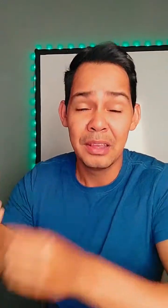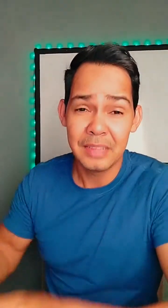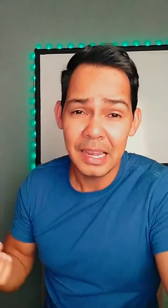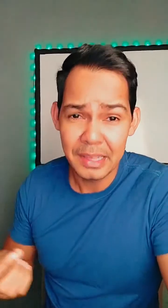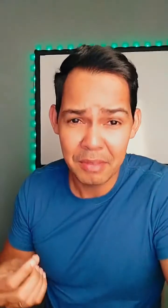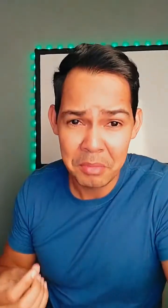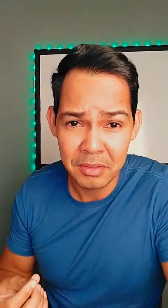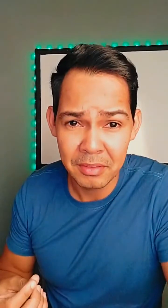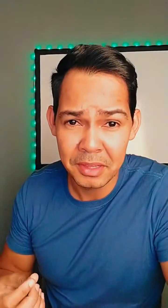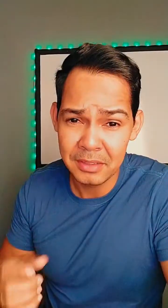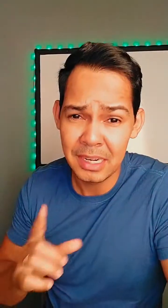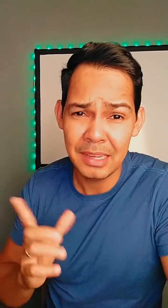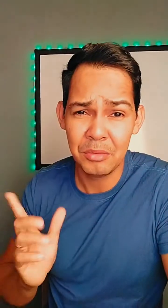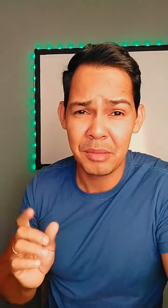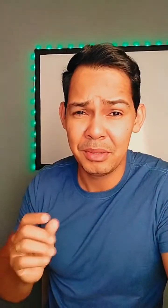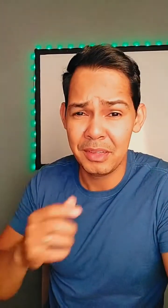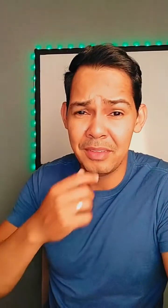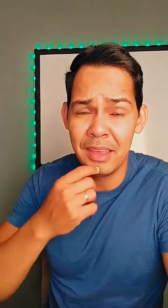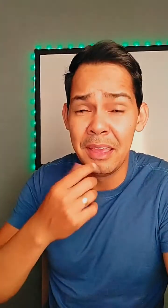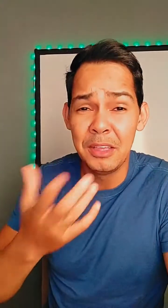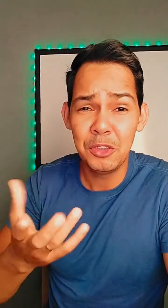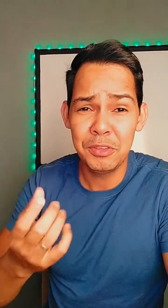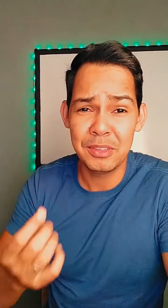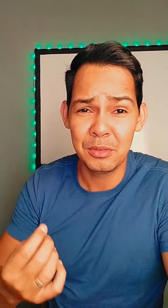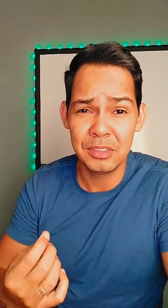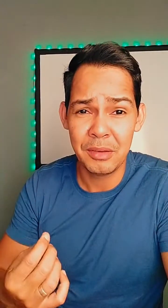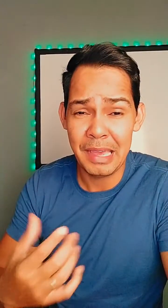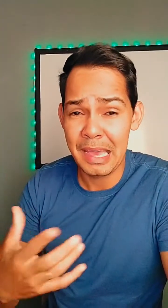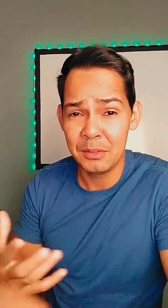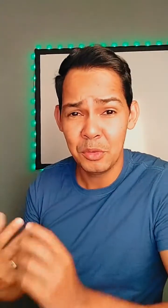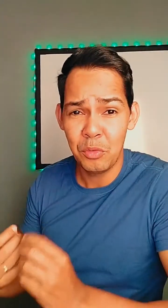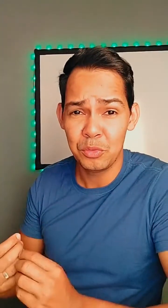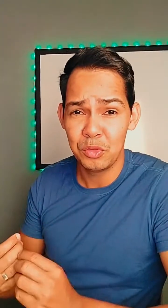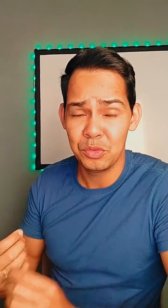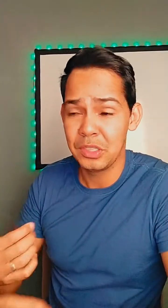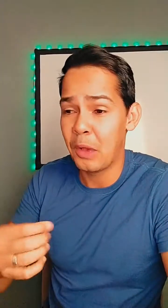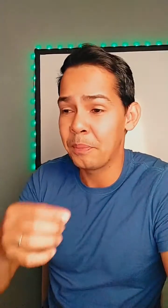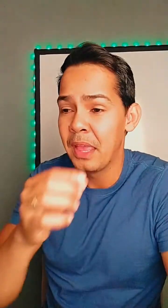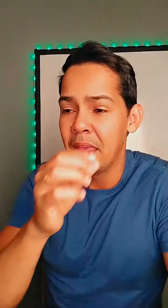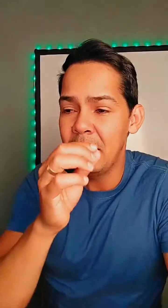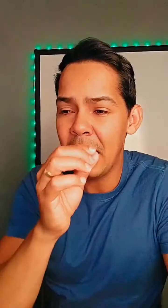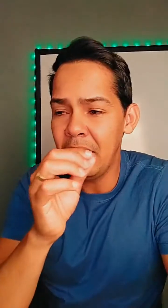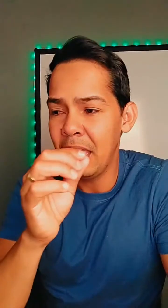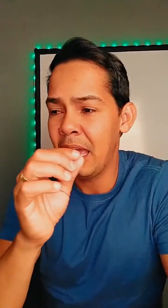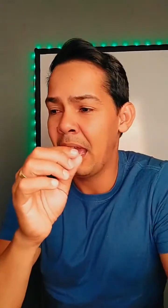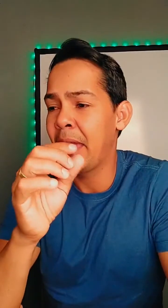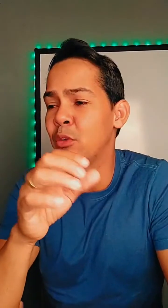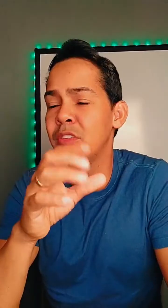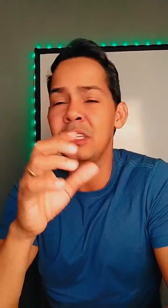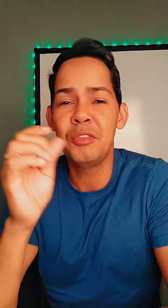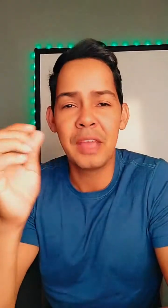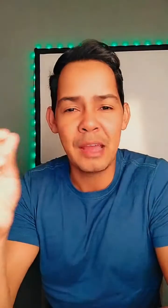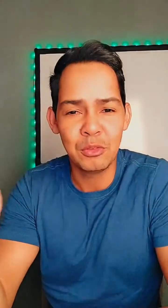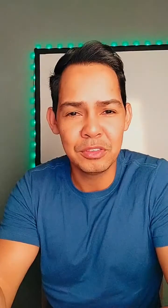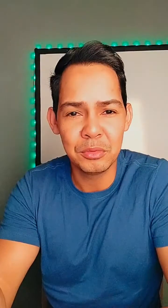que ele vai me entender? Será que ele não vai me entender? E se eu fizer um sinal errado? Se eu confundir o sinal? E aí, o significado de